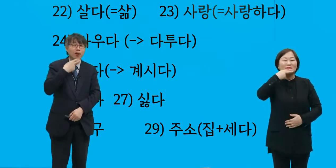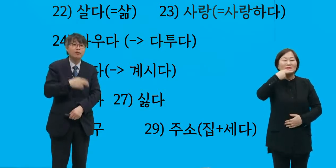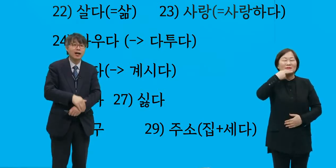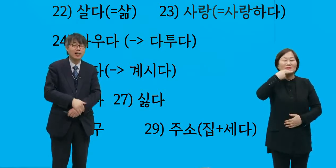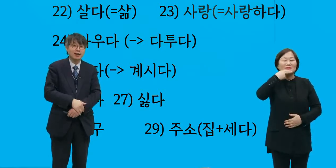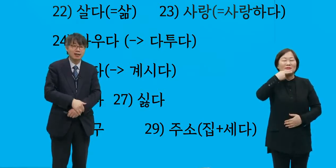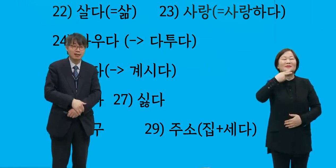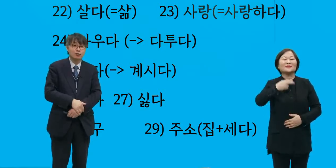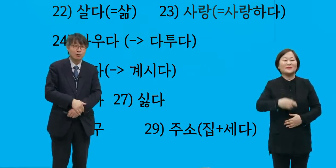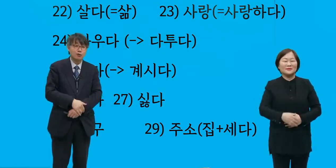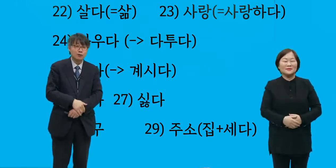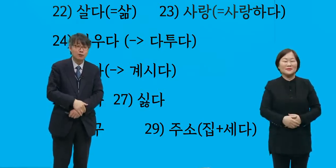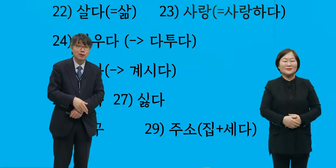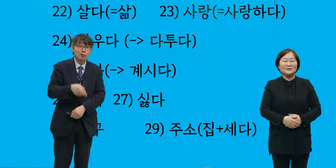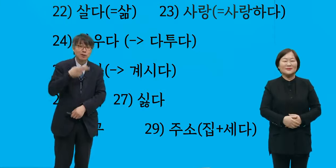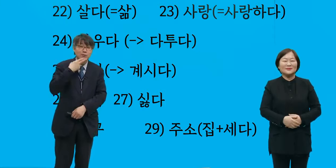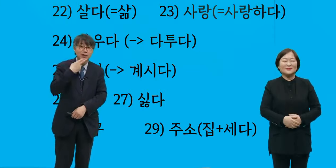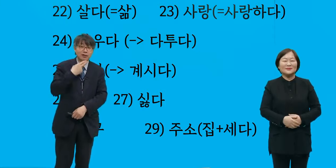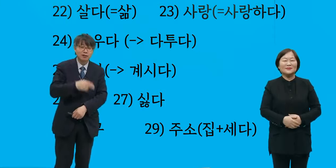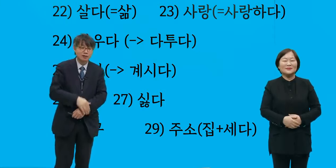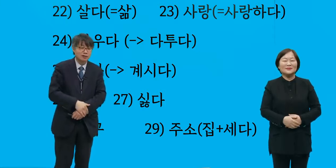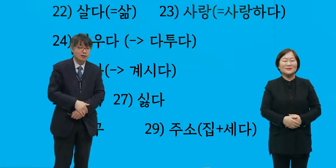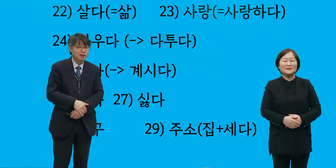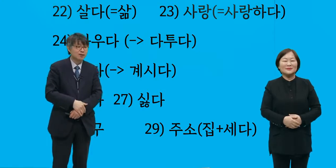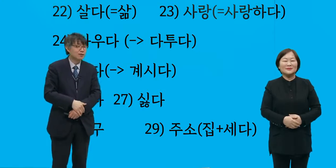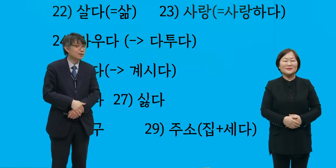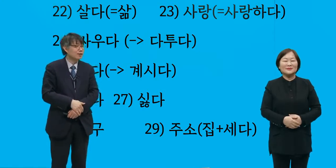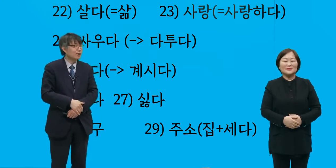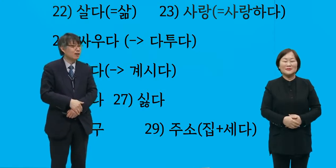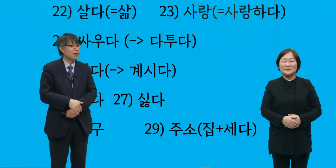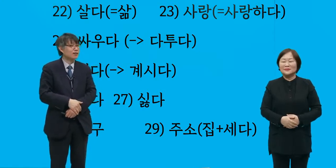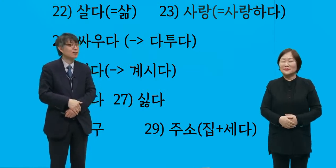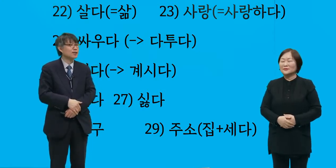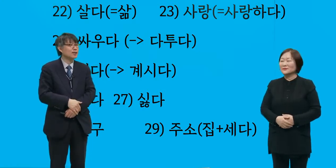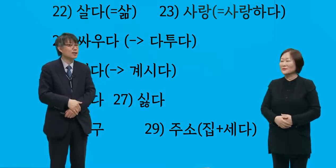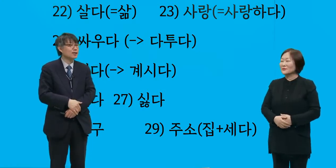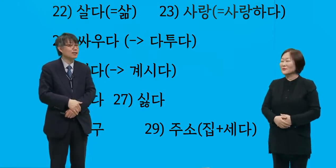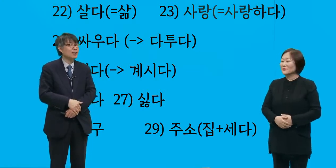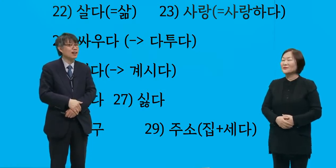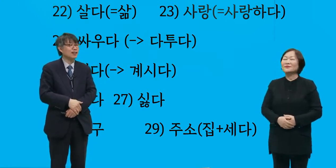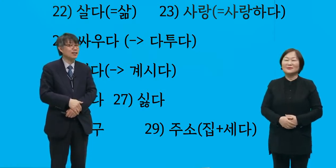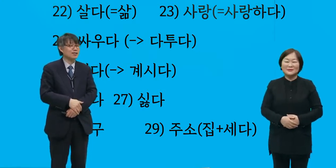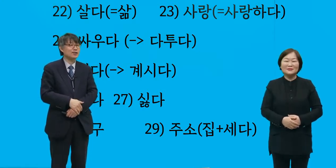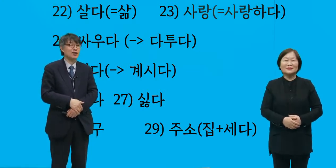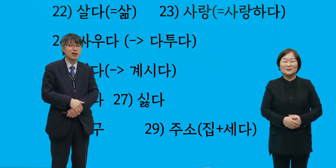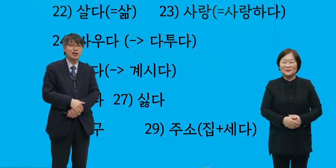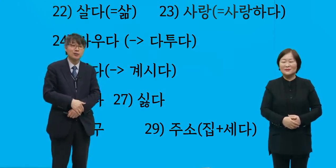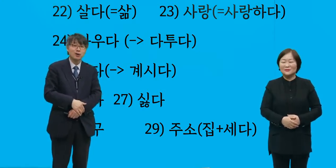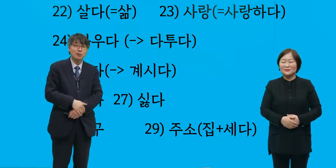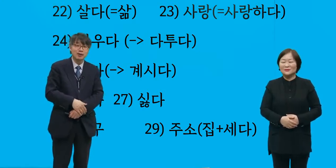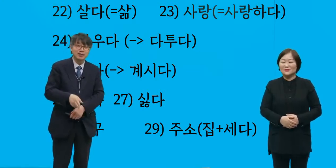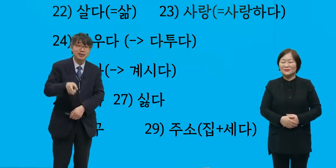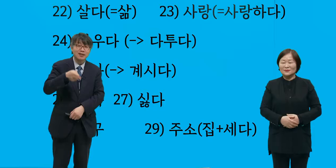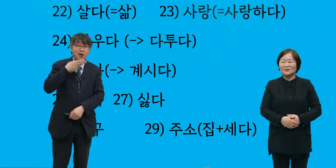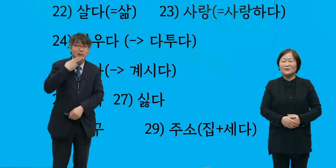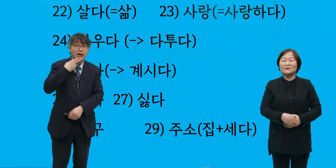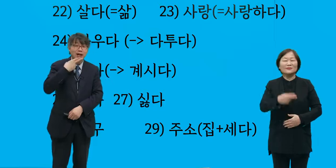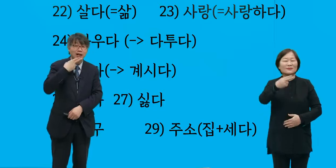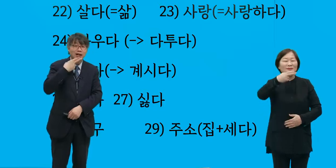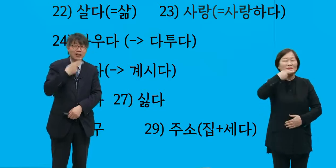없다. 이게 수화로 없답니다. 예. 그래서 이게 쓸 때마다 저의 과거를 돌아보게 되는데 없다,